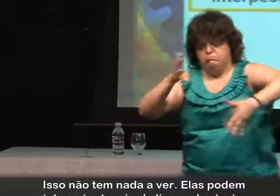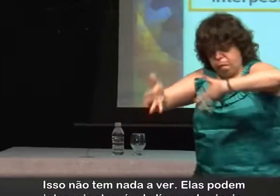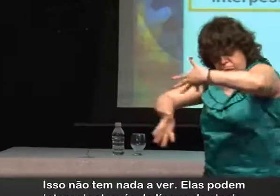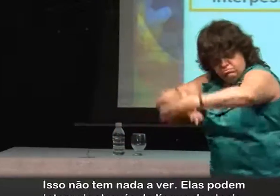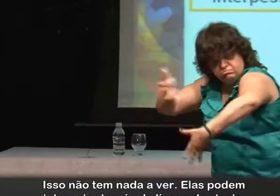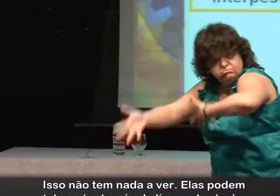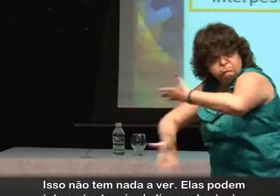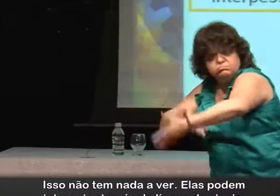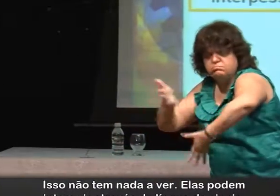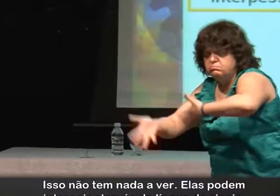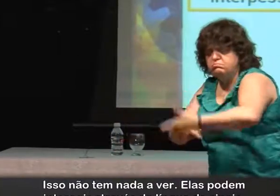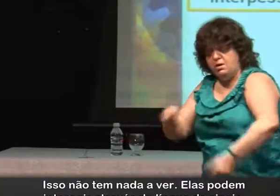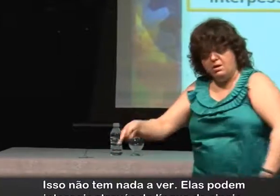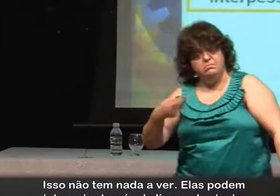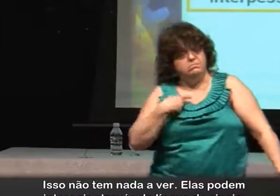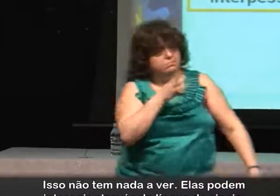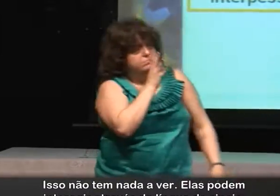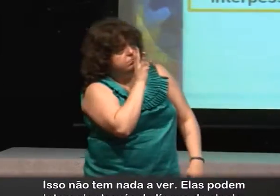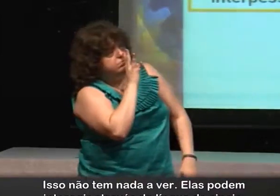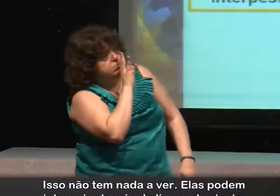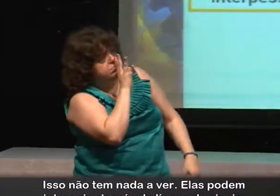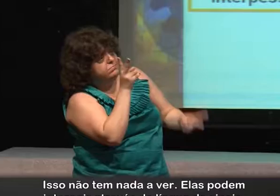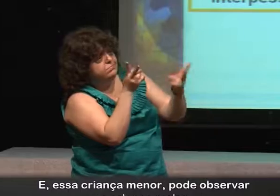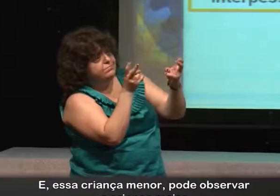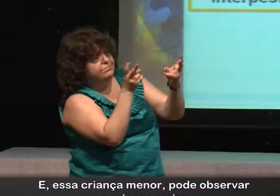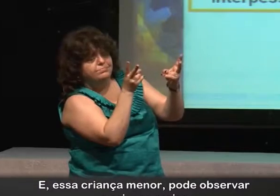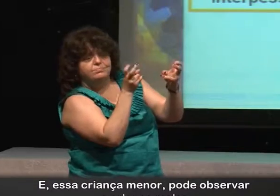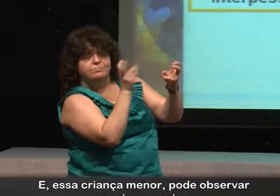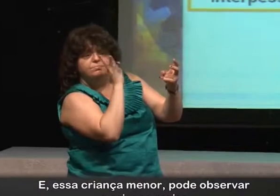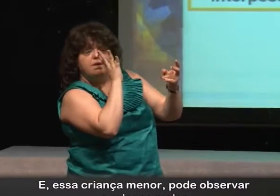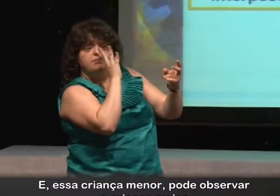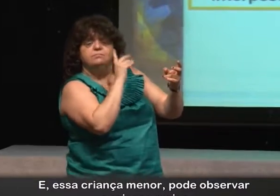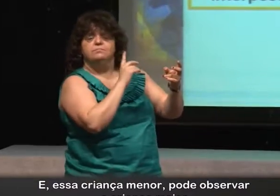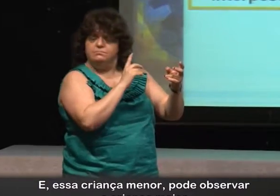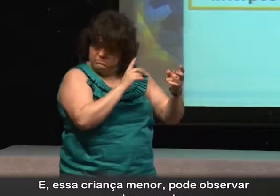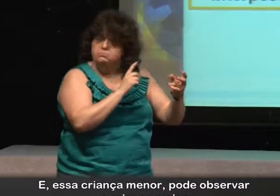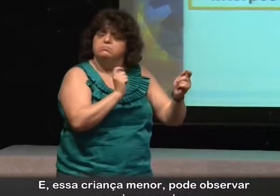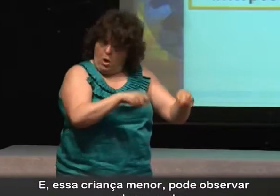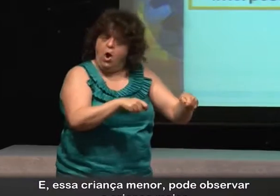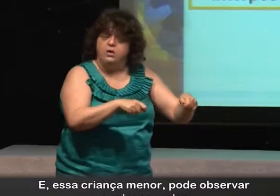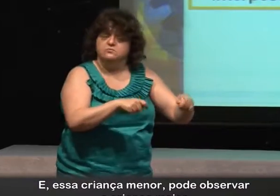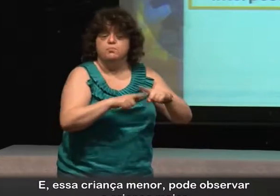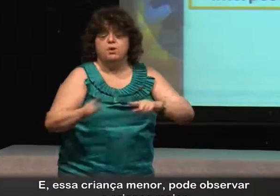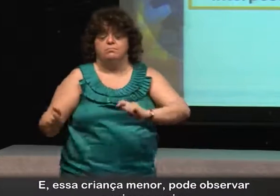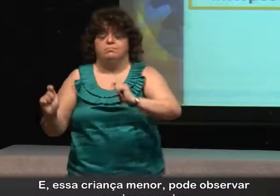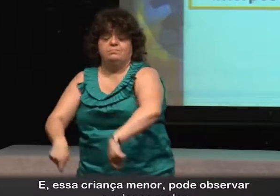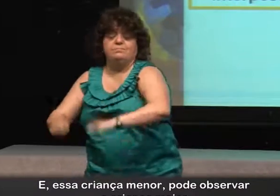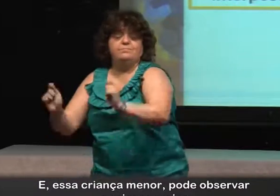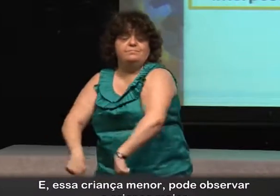Elas podem interagir através da língua de sinais e essa criança menor pode então observar a criança maior.